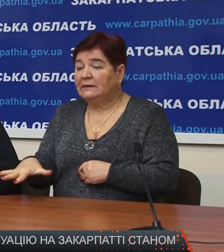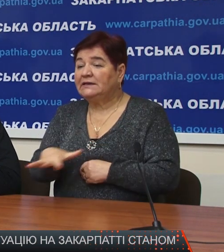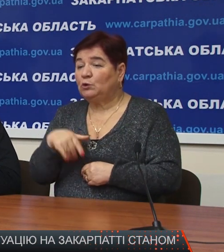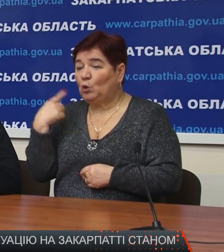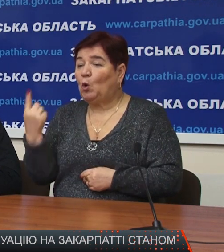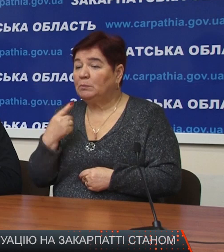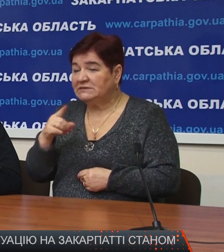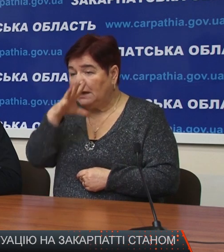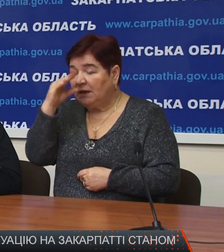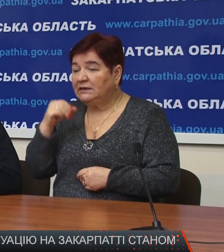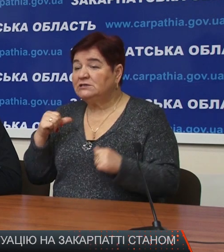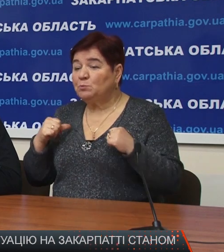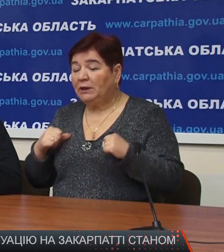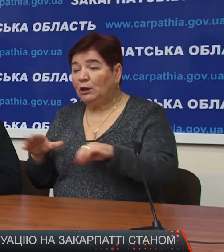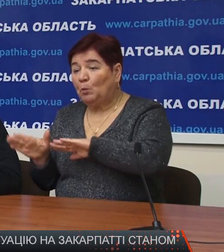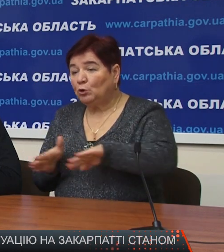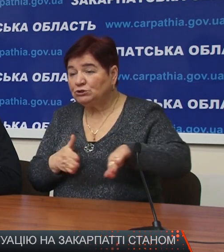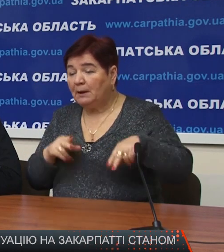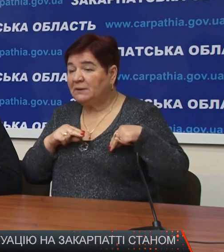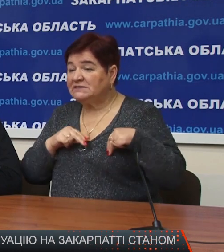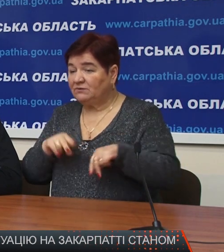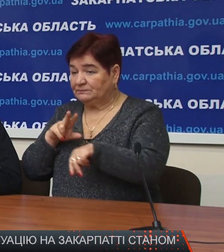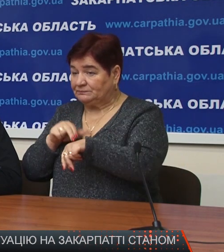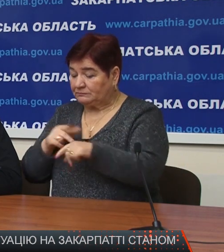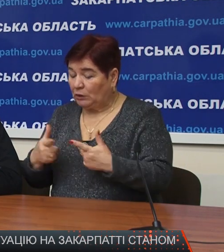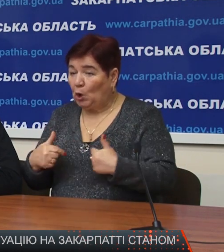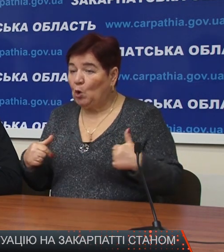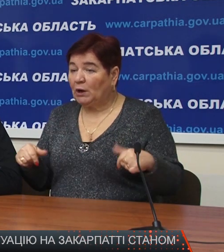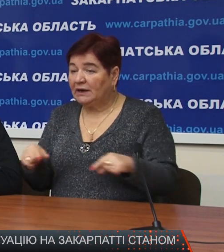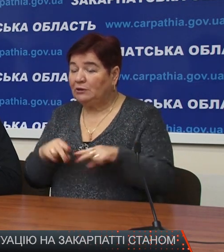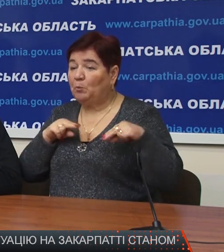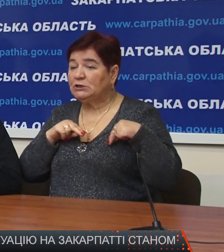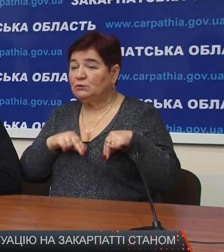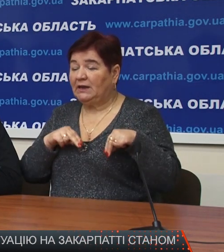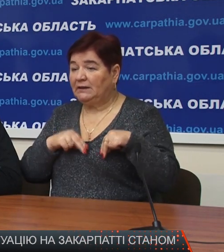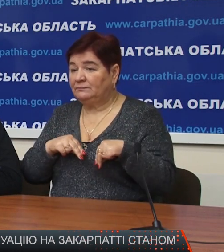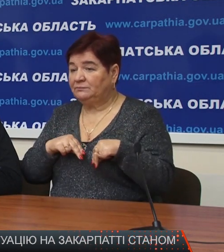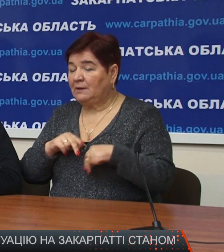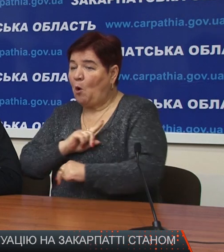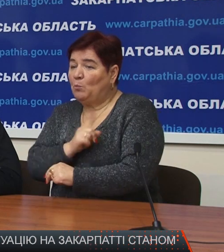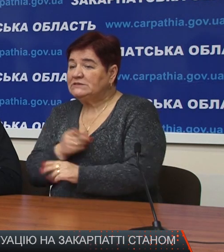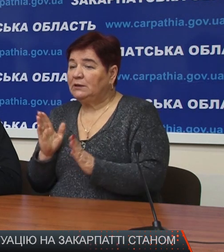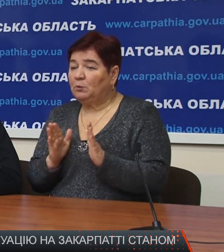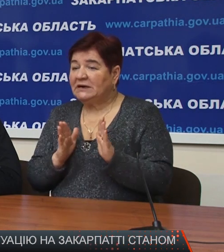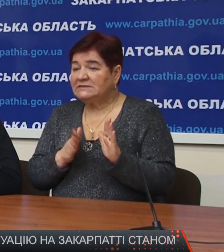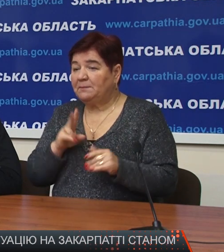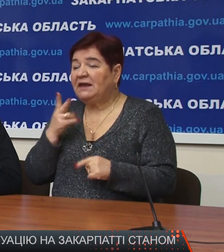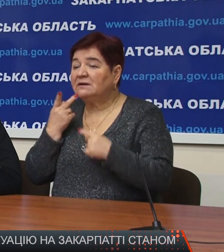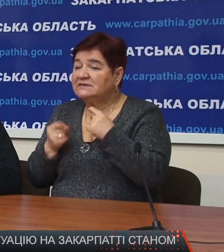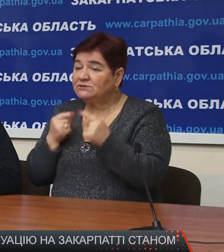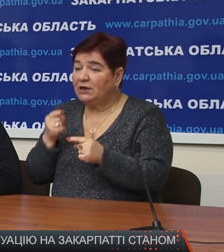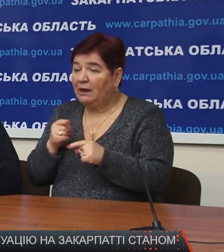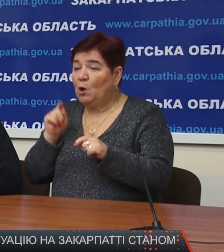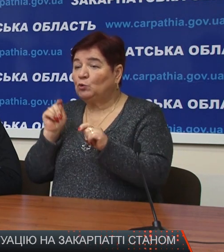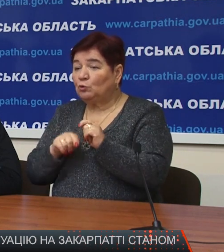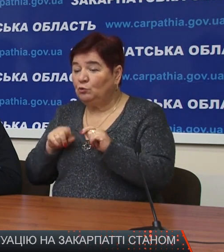області. Ніч прийшла спокійно. Працівники правоохоронних органів працювали в посиленому режимі, як завжди.